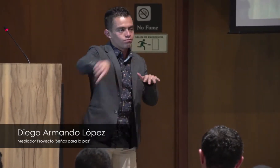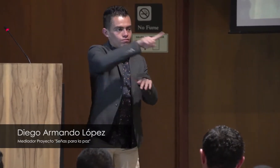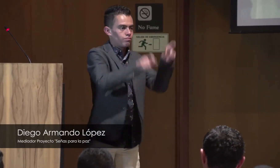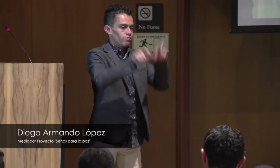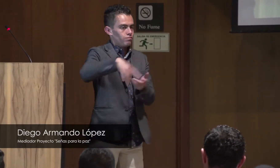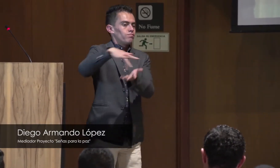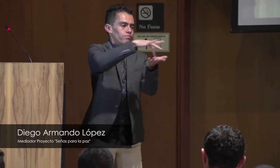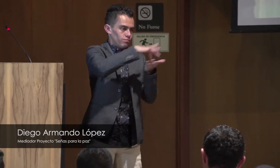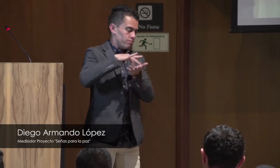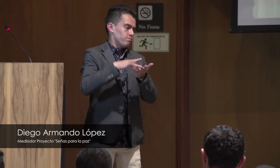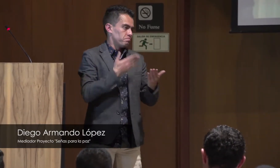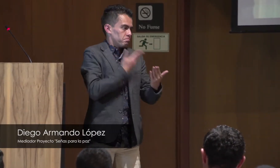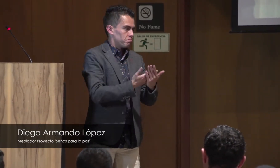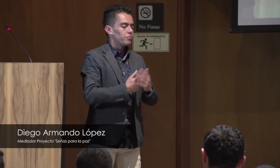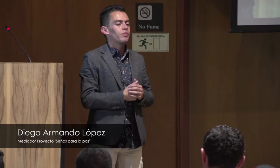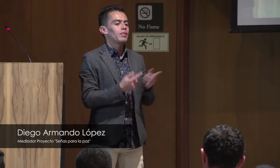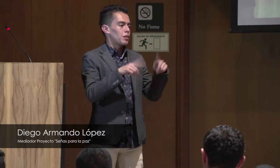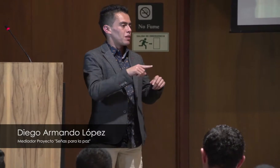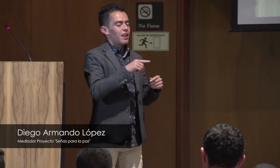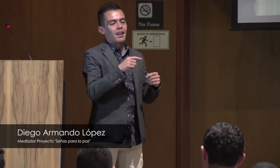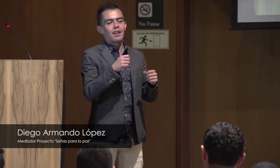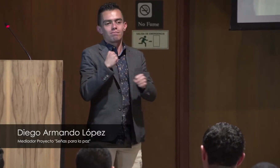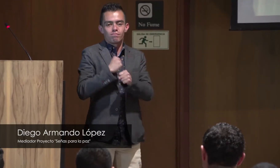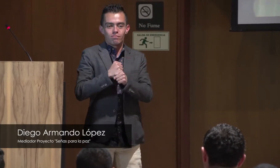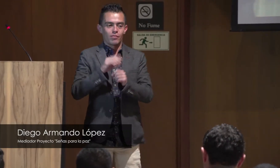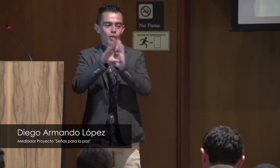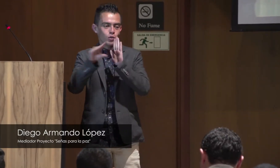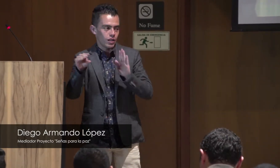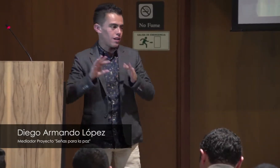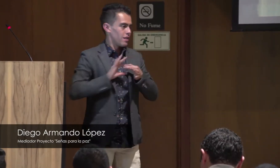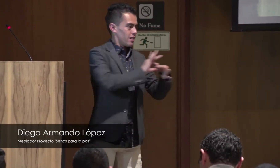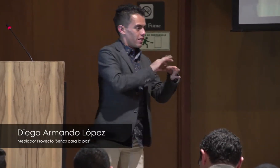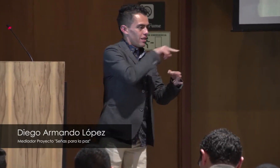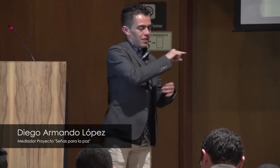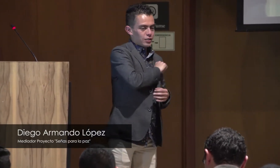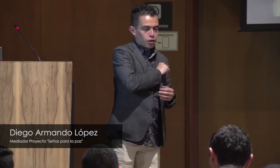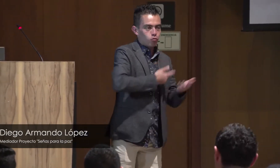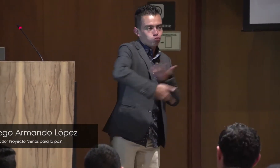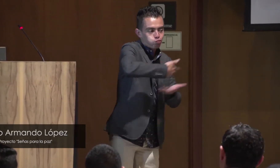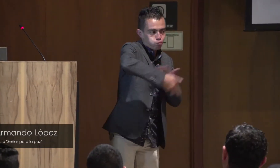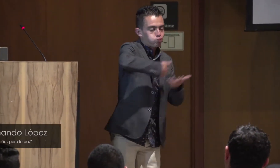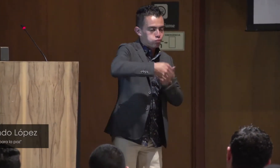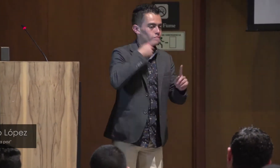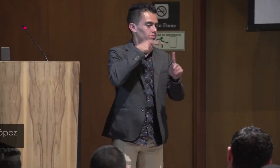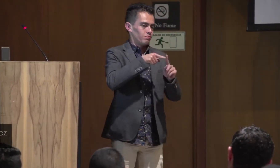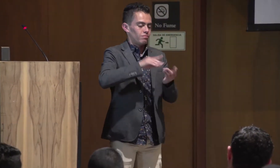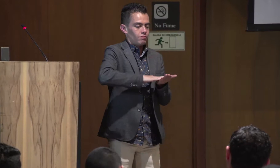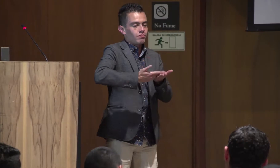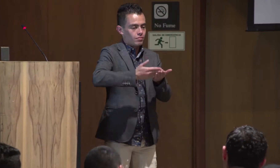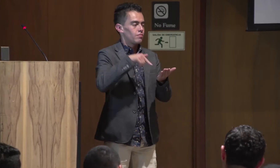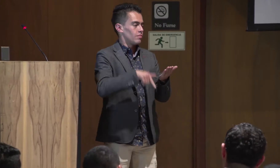la Biblioteca Luis Ángel Arango y a todas las personas que están hoy participando de este evento. También darle mi sentido